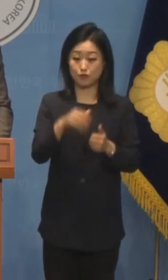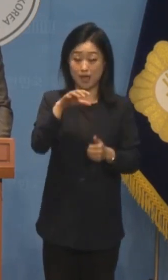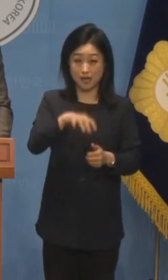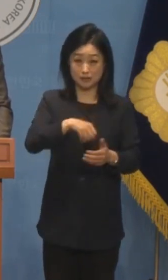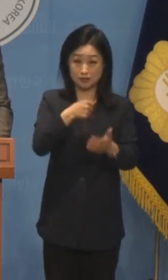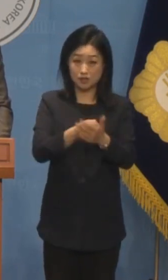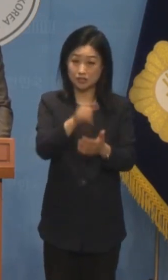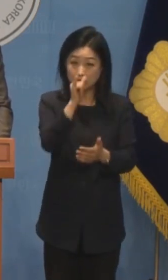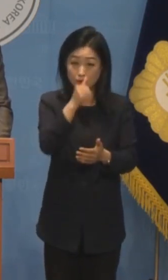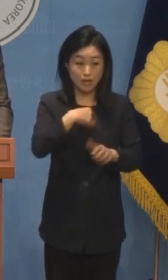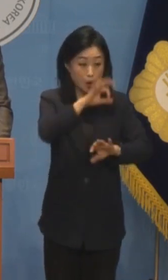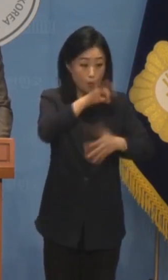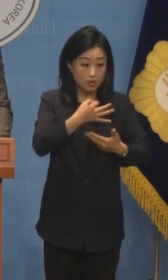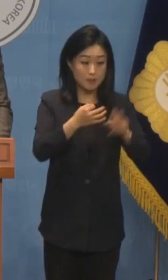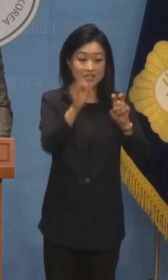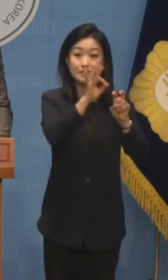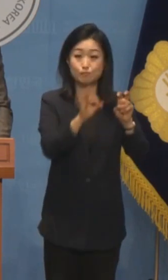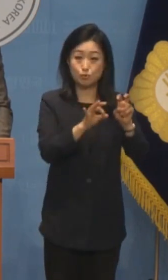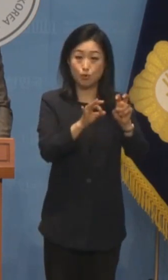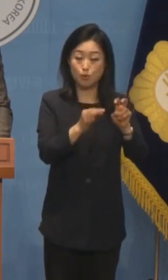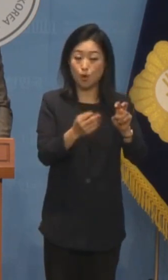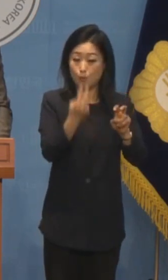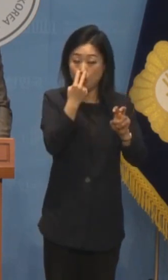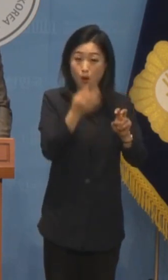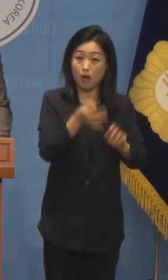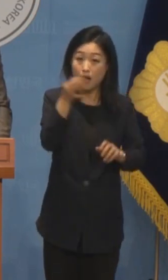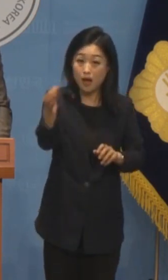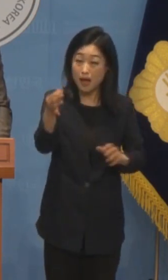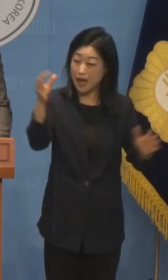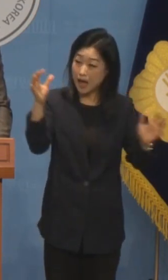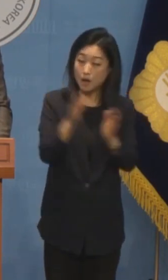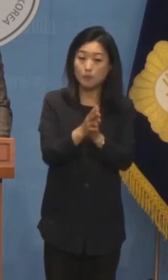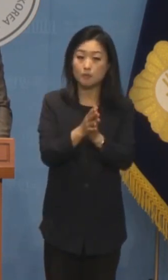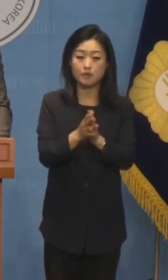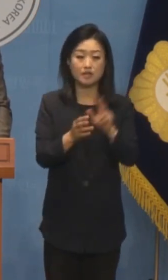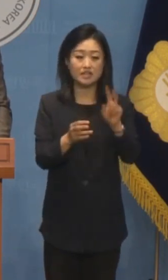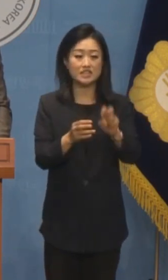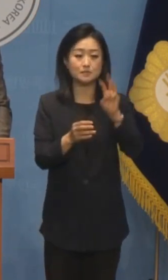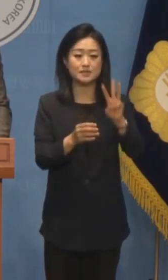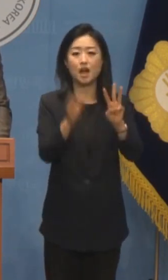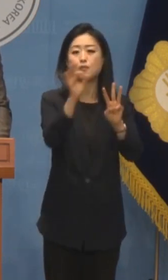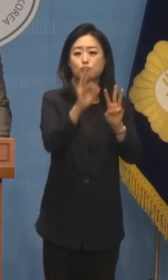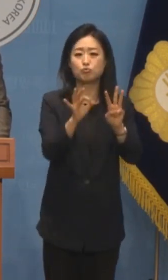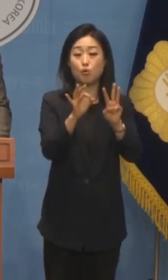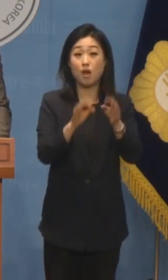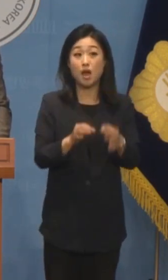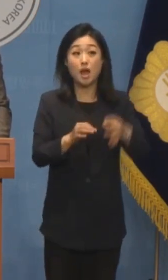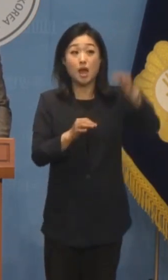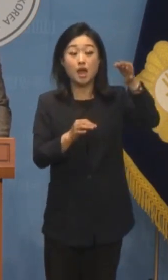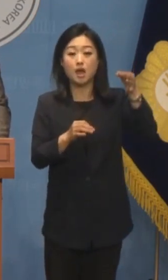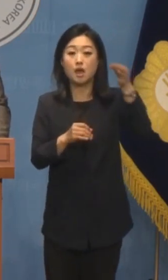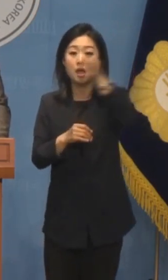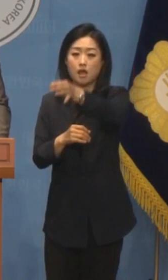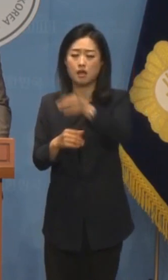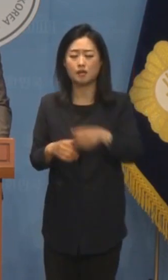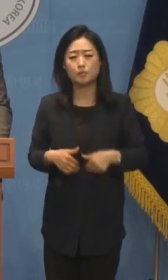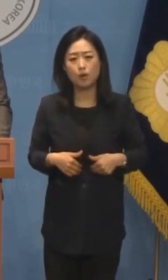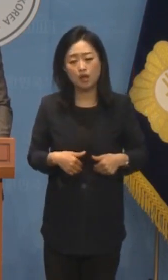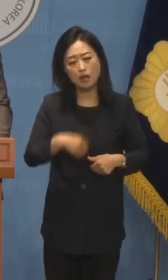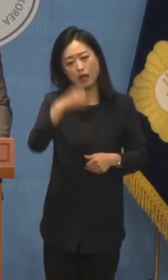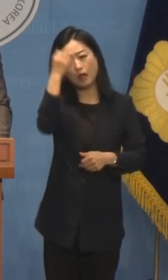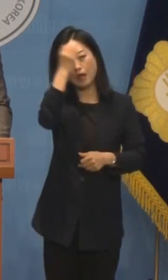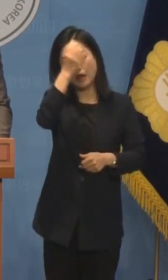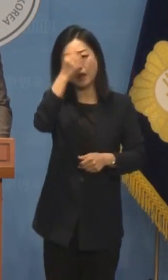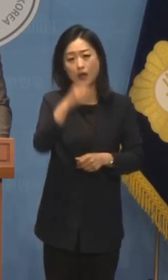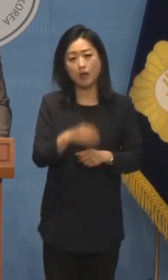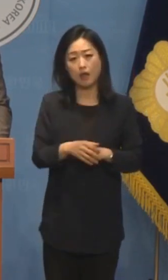의결되면 현재 월급의 20%에 달하는 4대 보험 보험료는 합쳐서 당장 23%로 껑충 뛰게 됩니다. 기금